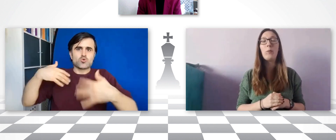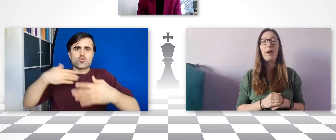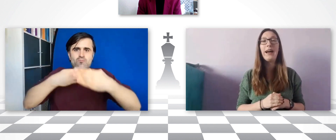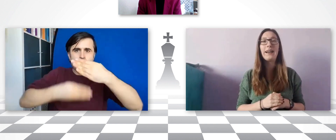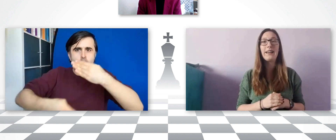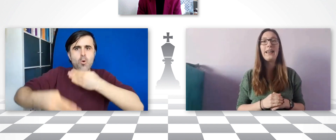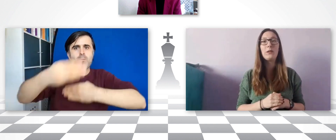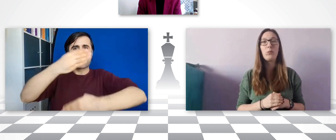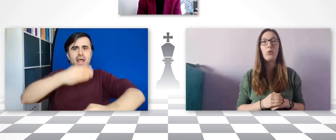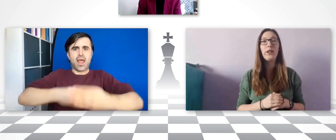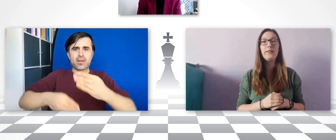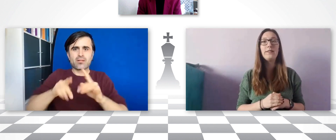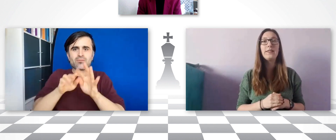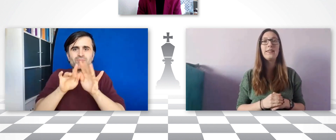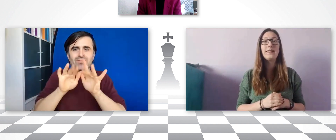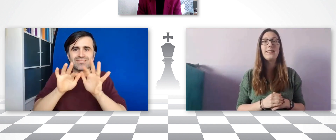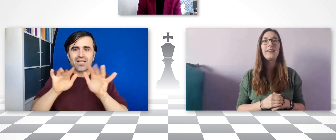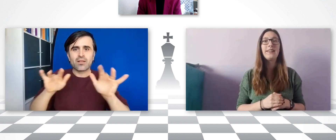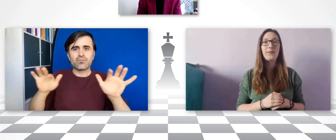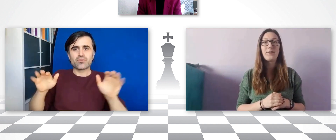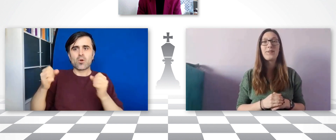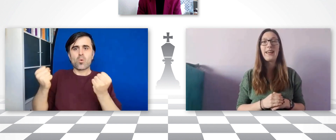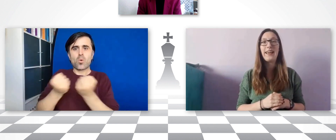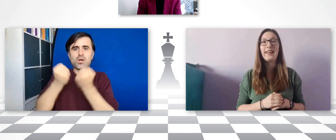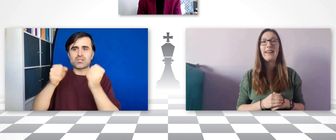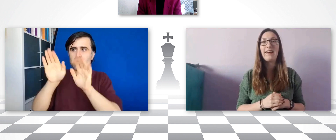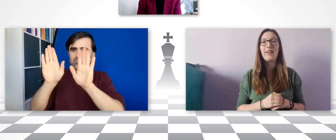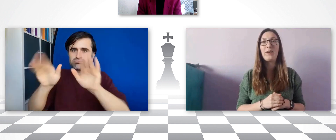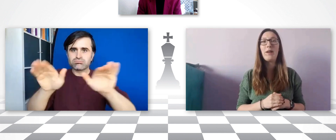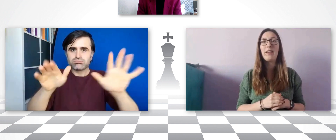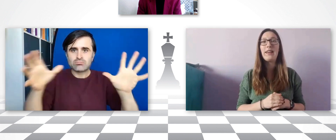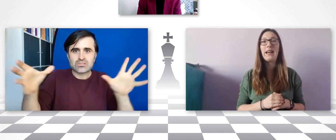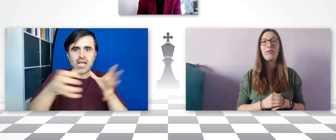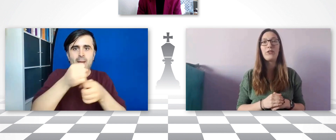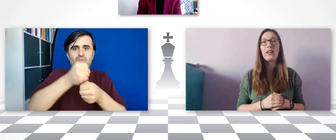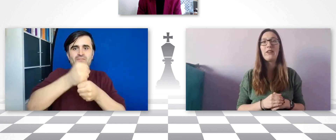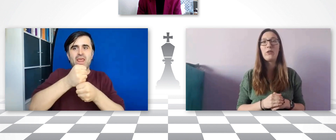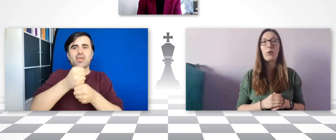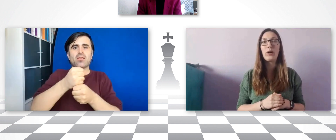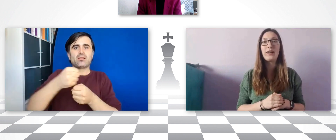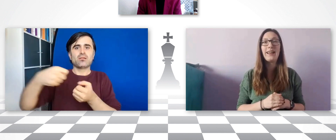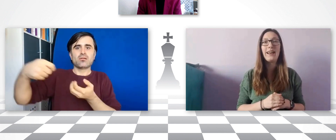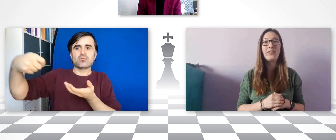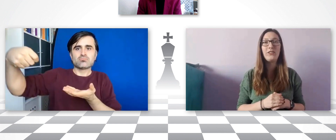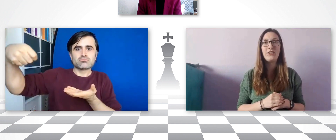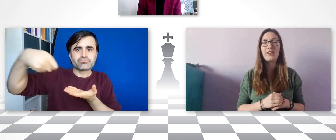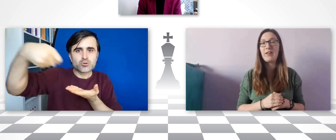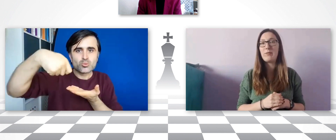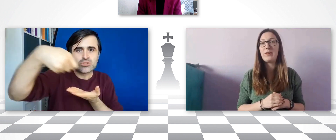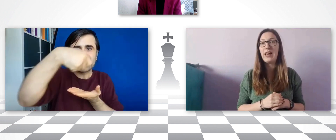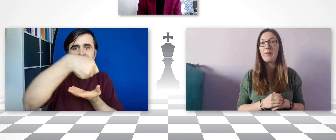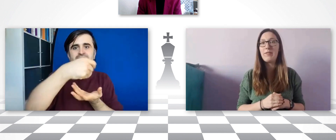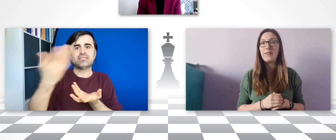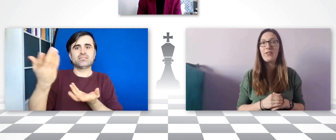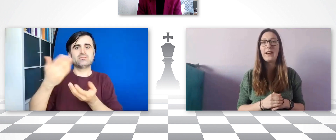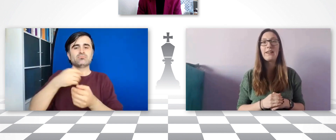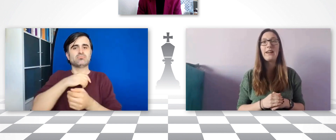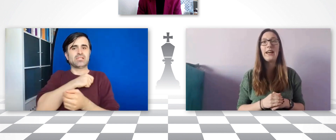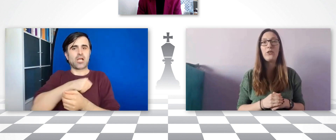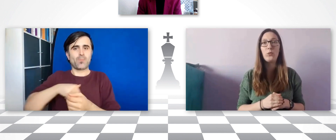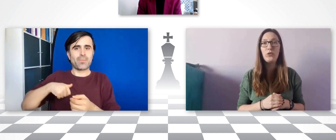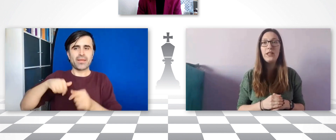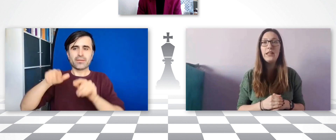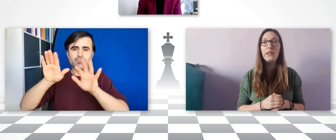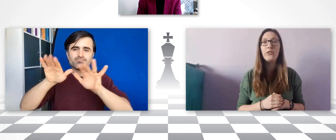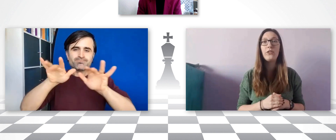zijn al een paar jaar geleden begonnen. En we hebben allerlei verschillende organisaties, daar zijn we mee samen aan het werken.